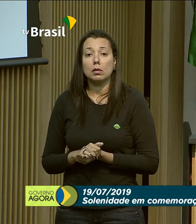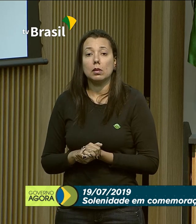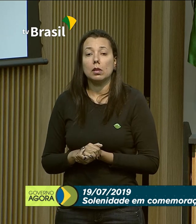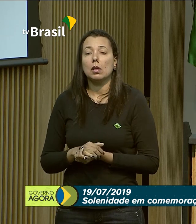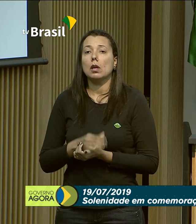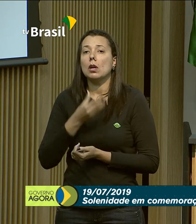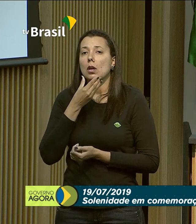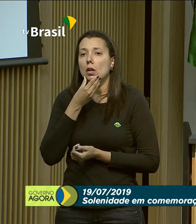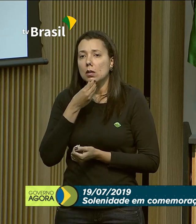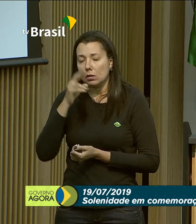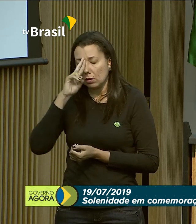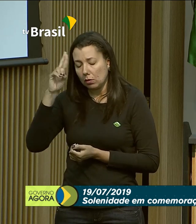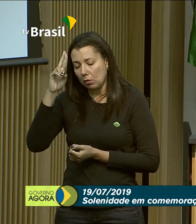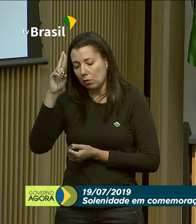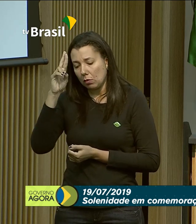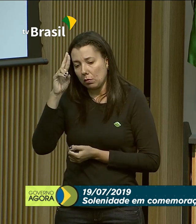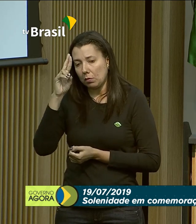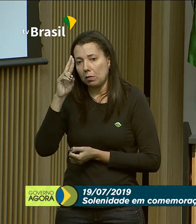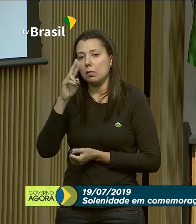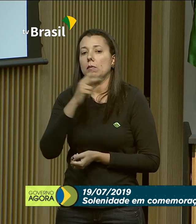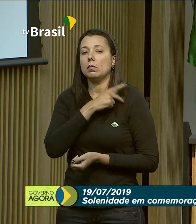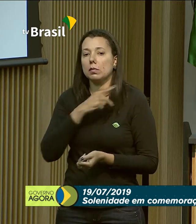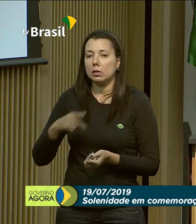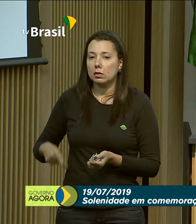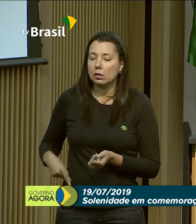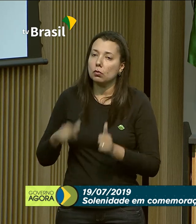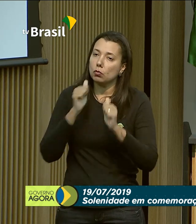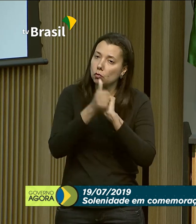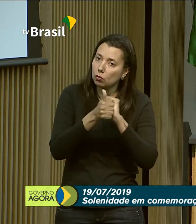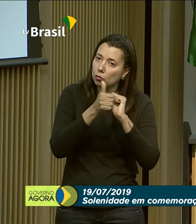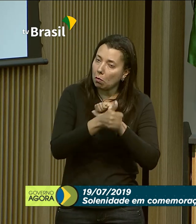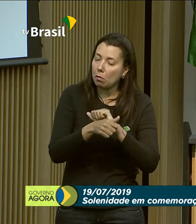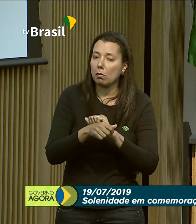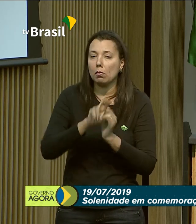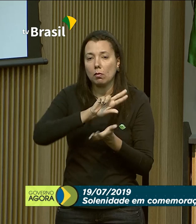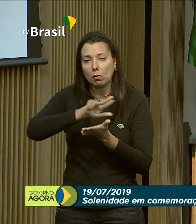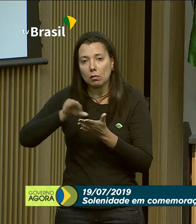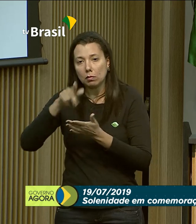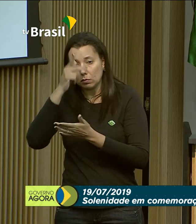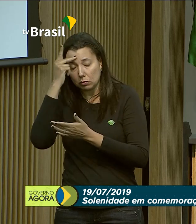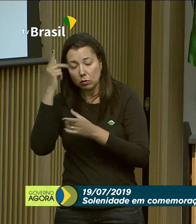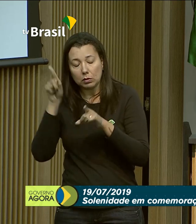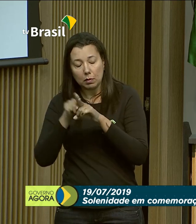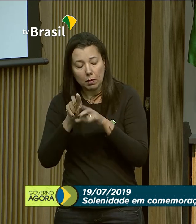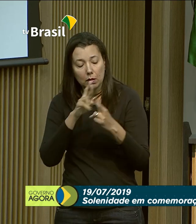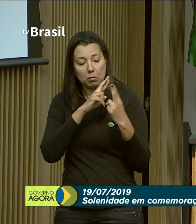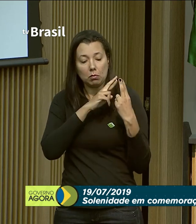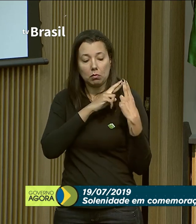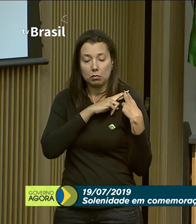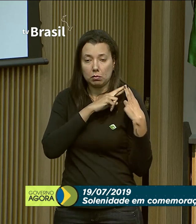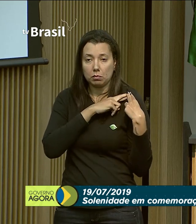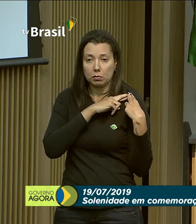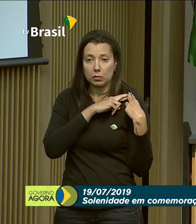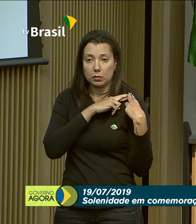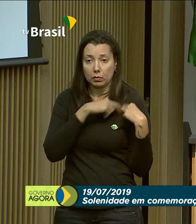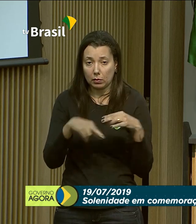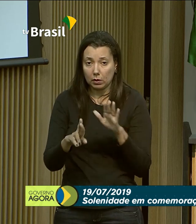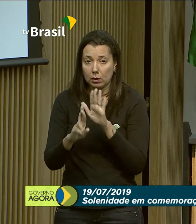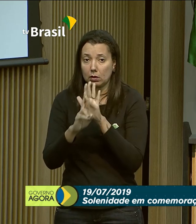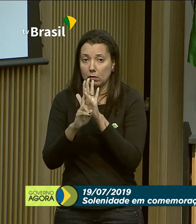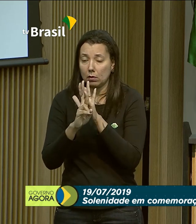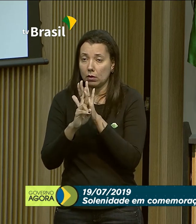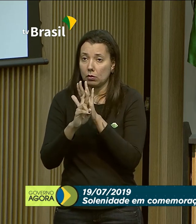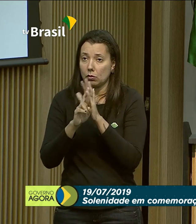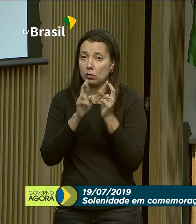Senhores presidentes e representantes de federações de futebol. Senhores responsáveis pelos representantes